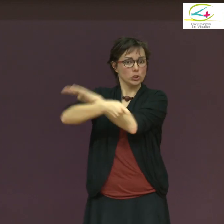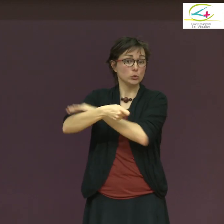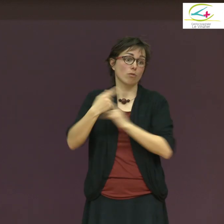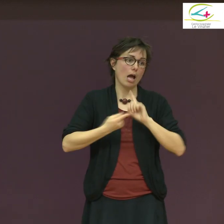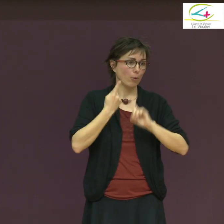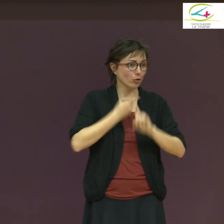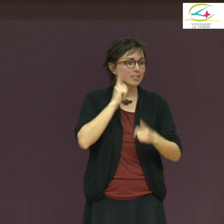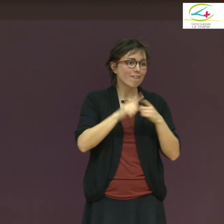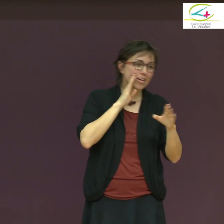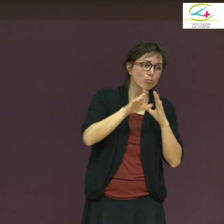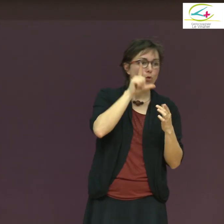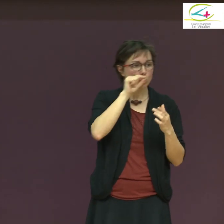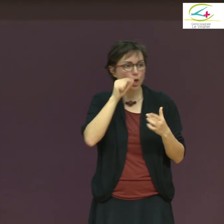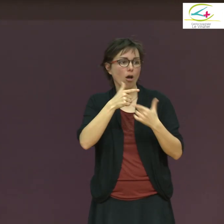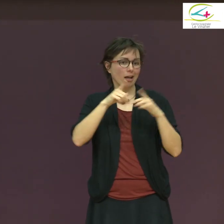réseaux sociaux.